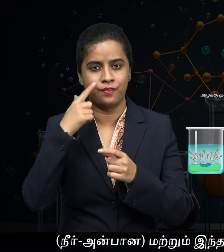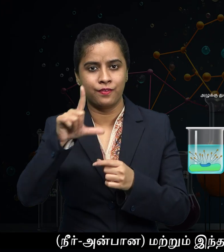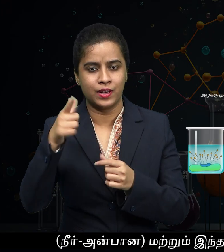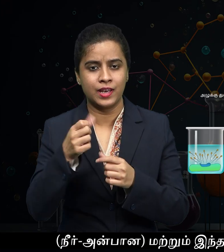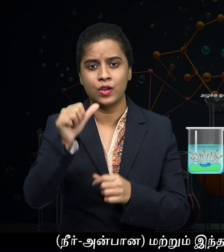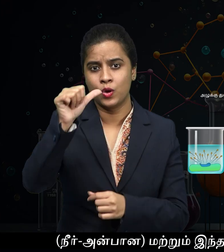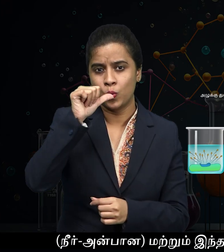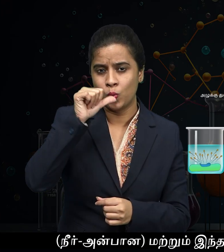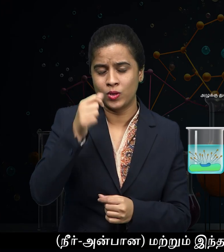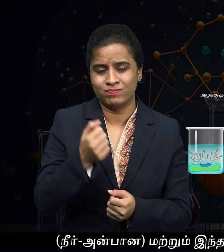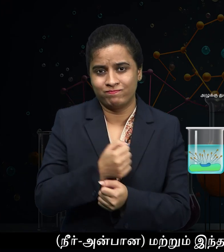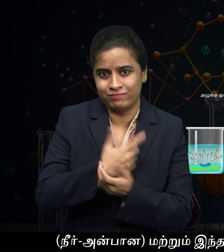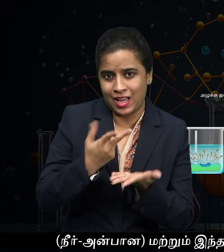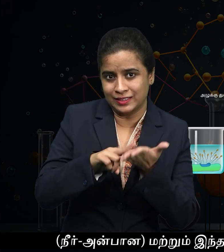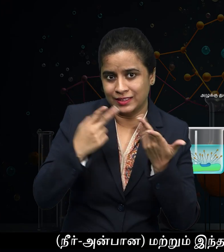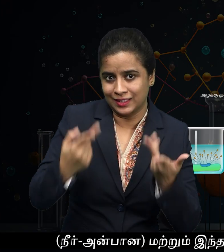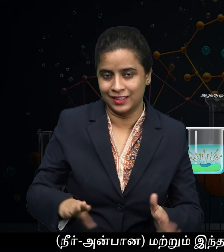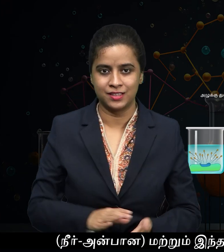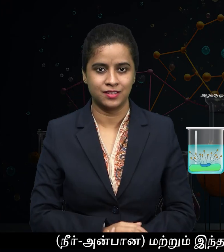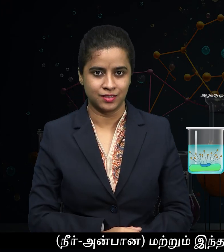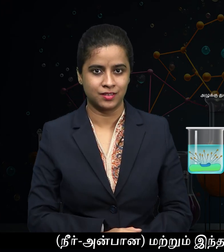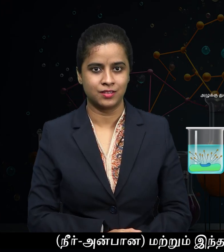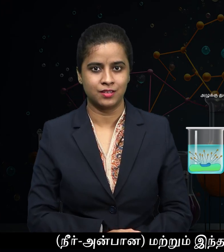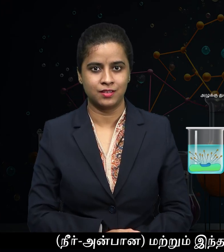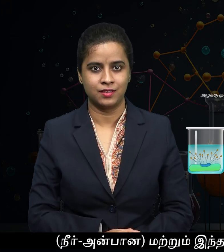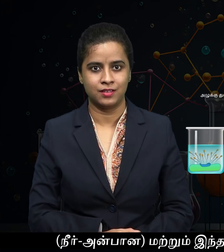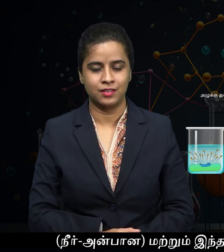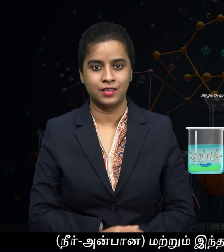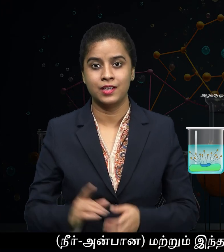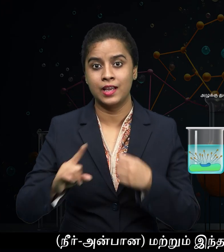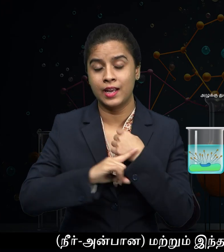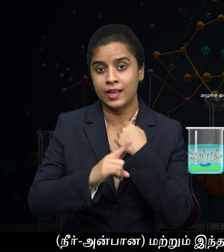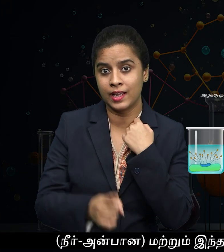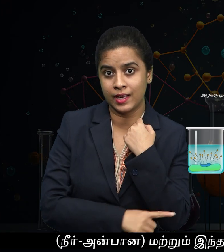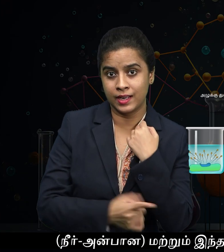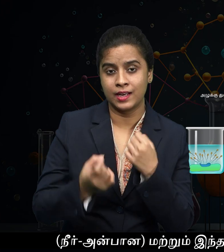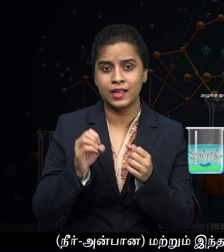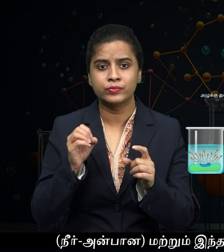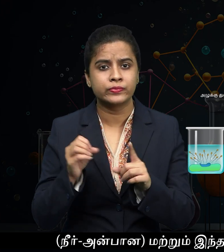அன்பான, மற்றும் இந்த முனை நீரை நோக்கி ஈர்க்கப்படுகிறது.